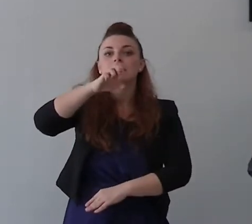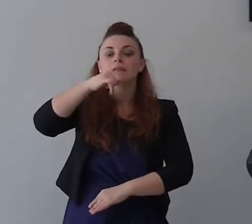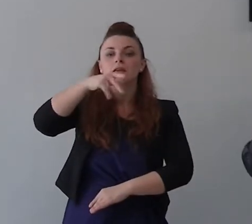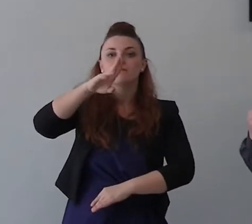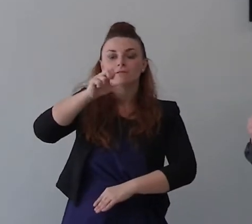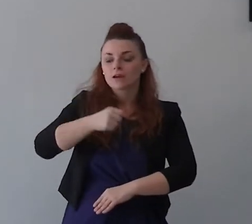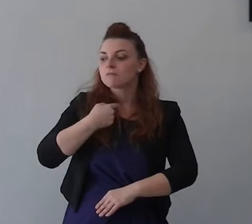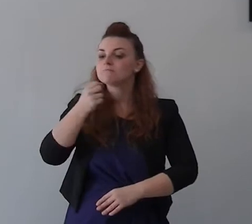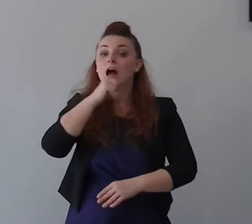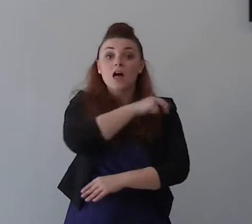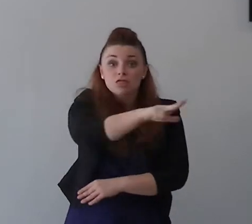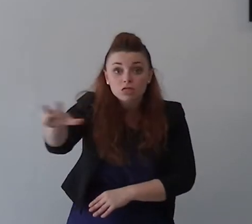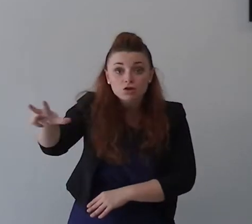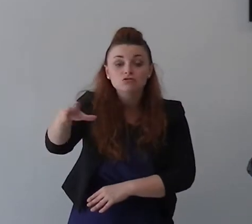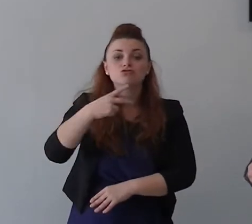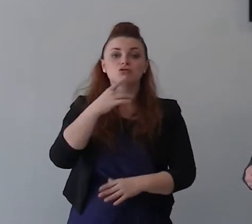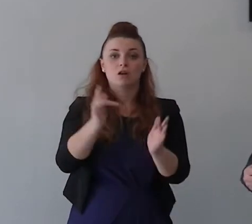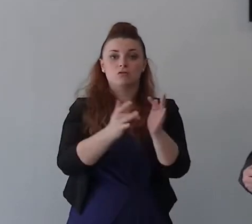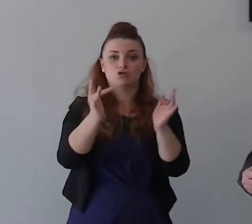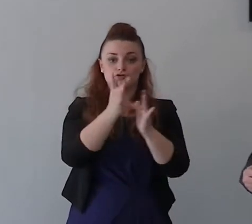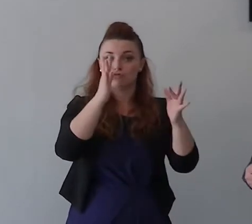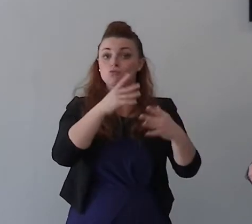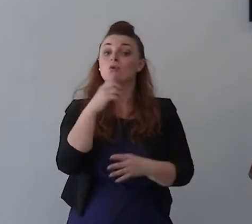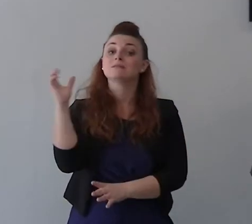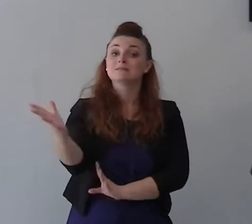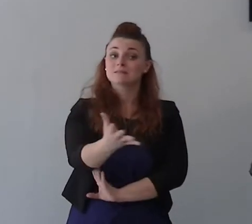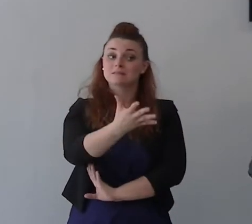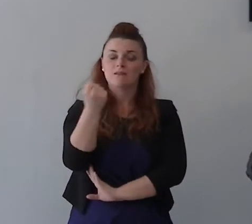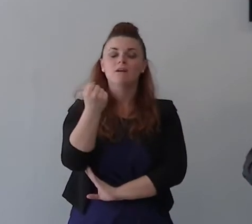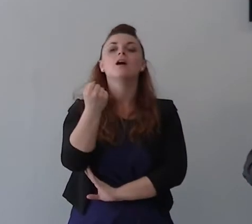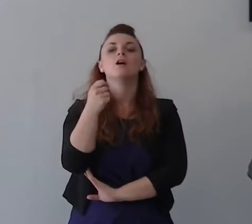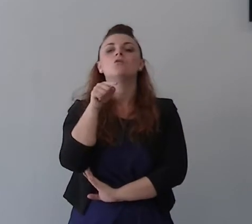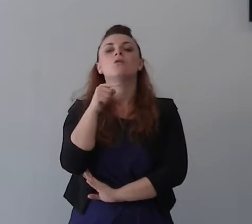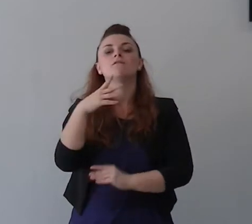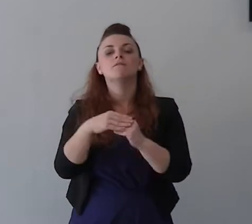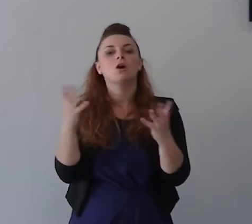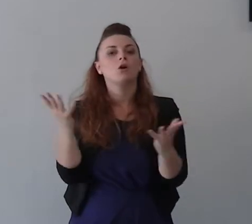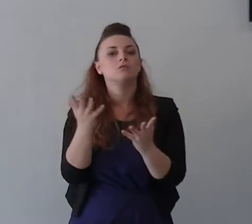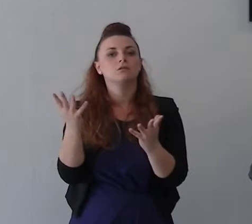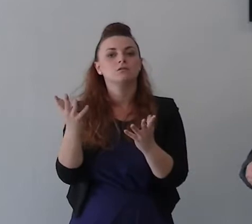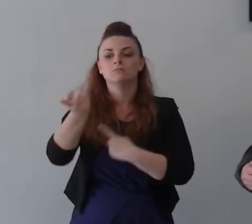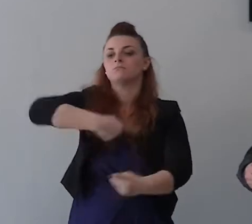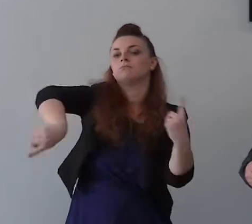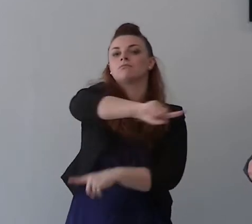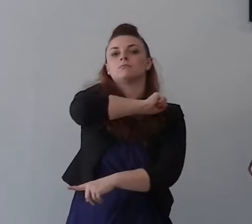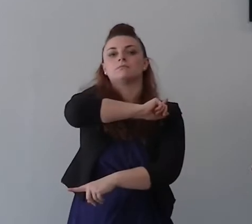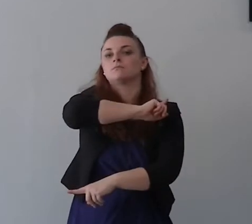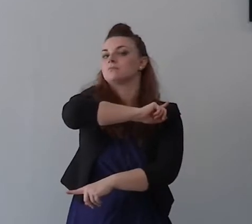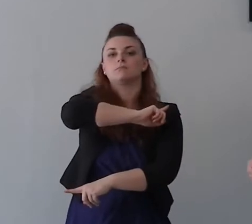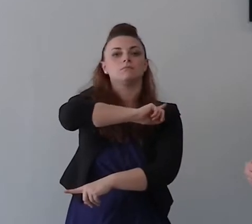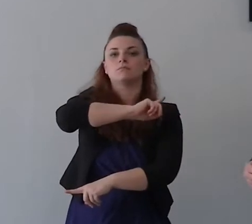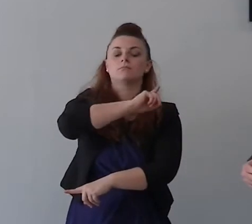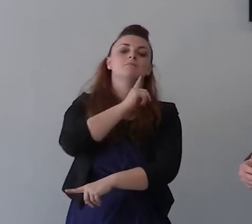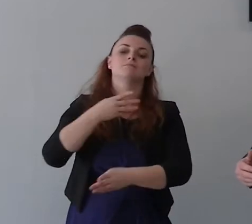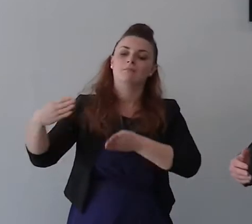la salvezza. Che cosa fa Giona? Invece di andare a Ninive, va dalla parte opposta, va a Gibilterra. Ninive era in pratica